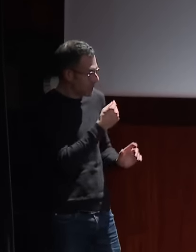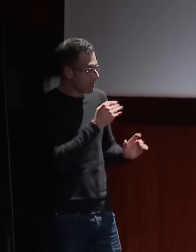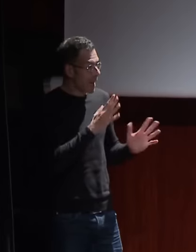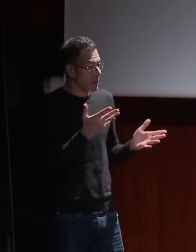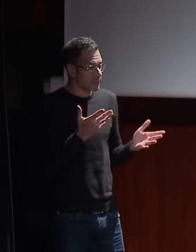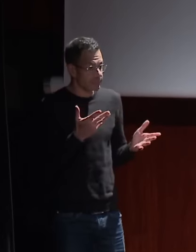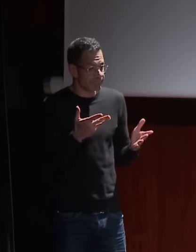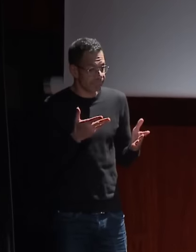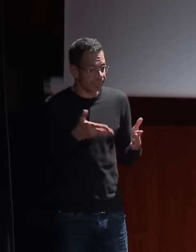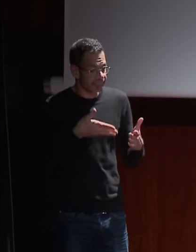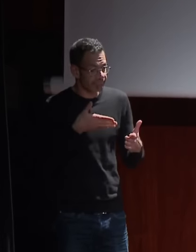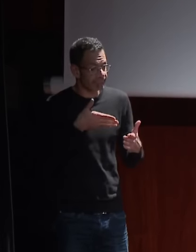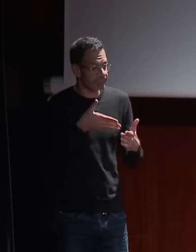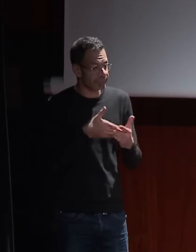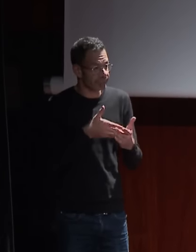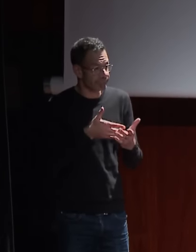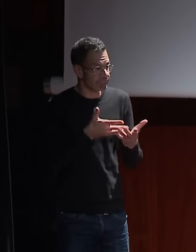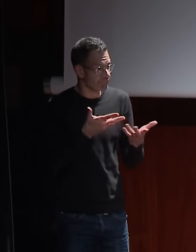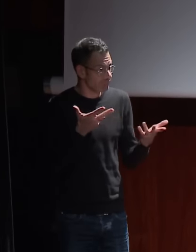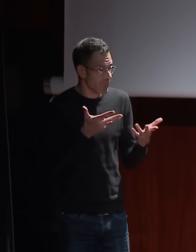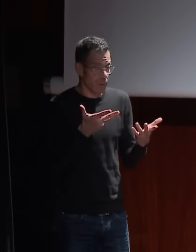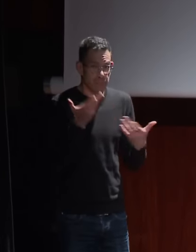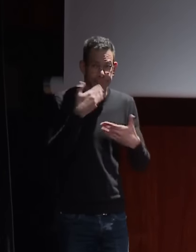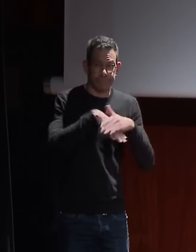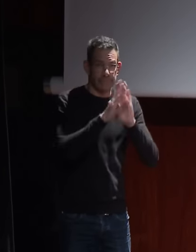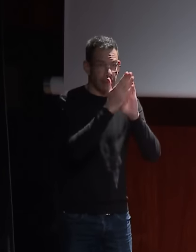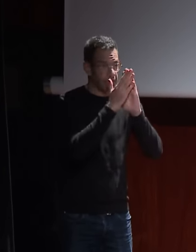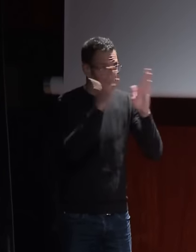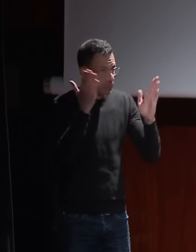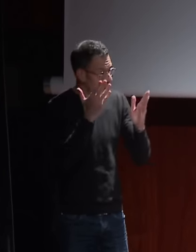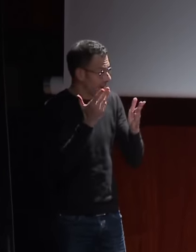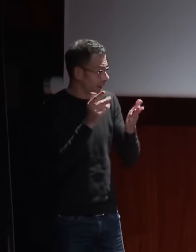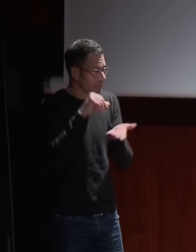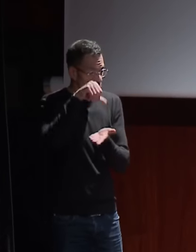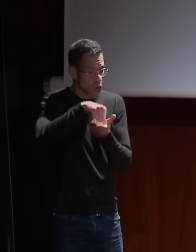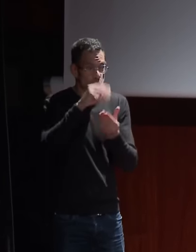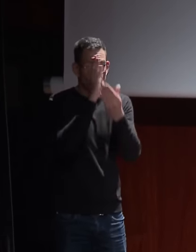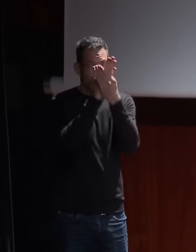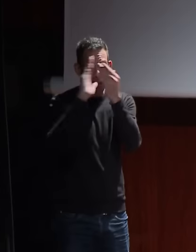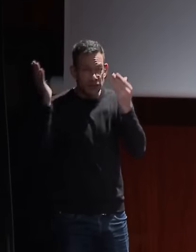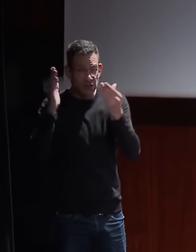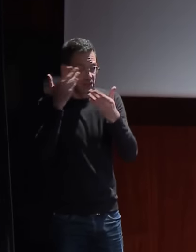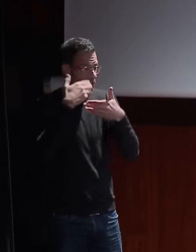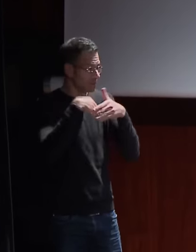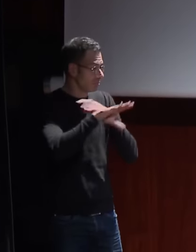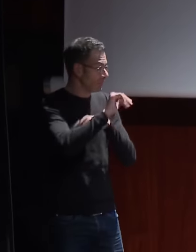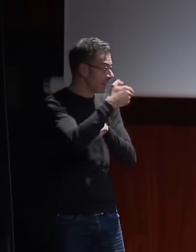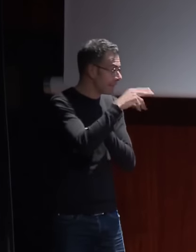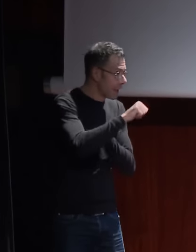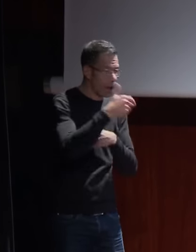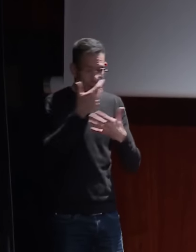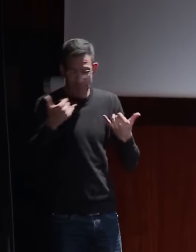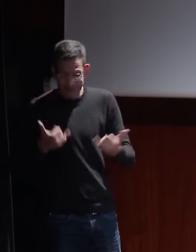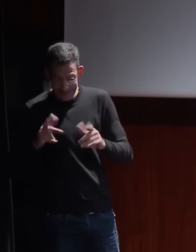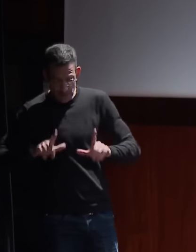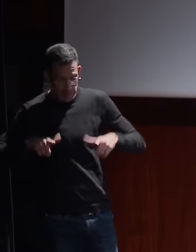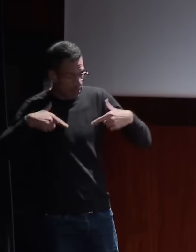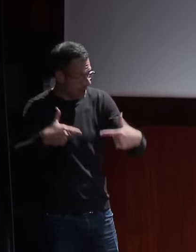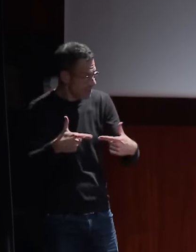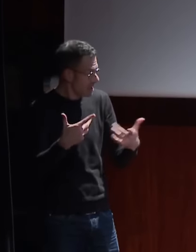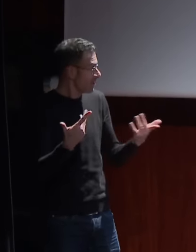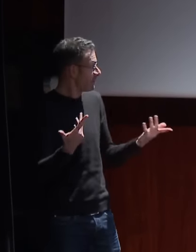risque d'avoir, c'est dans toutes les bibliothèques ou les centres d'archives, à l'INA, à la BNF ou ailleurs, comment on va